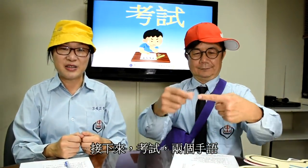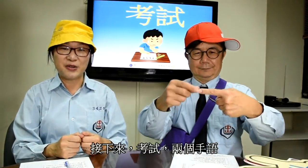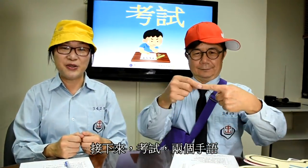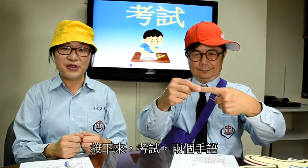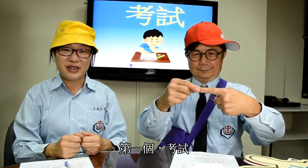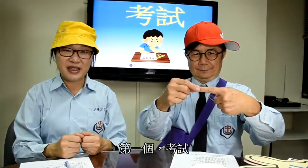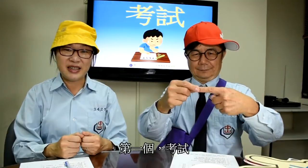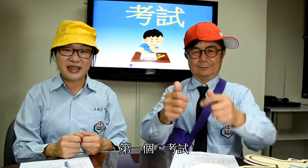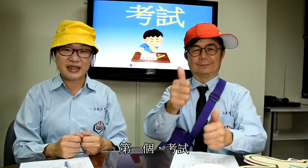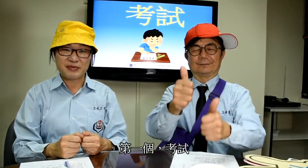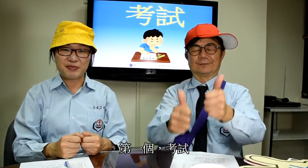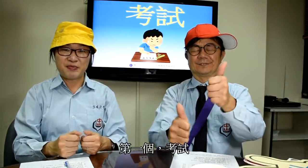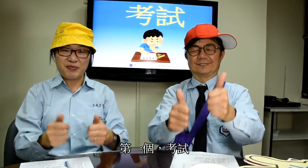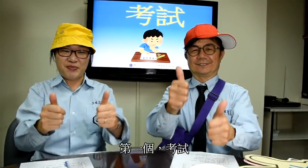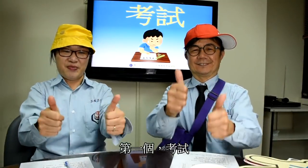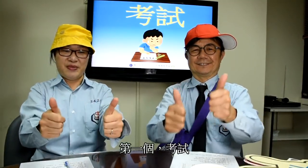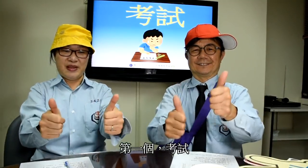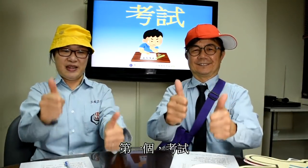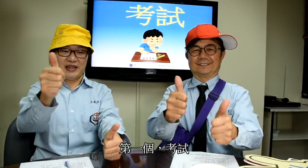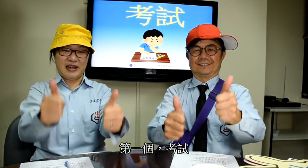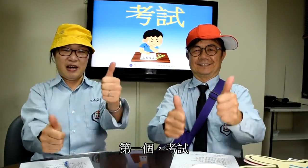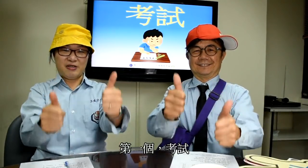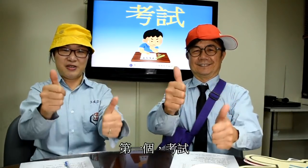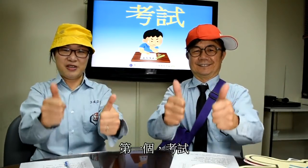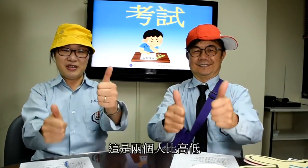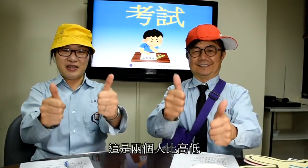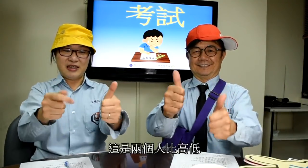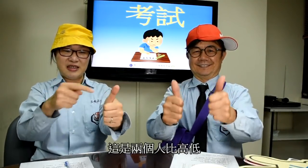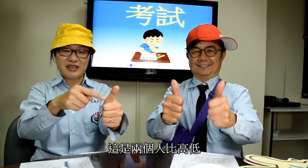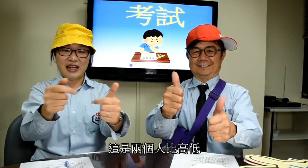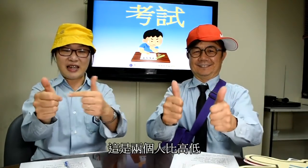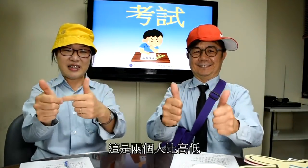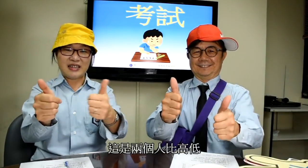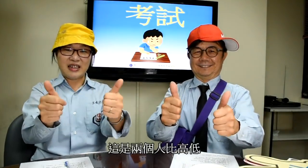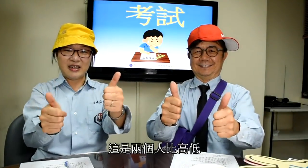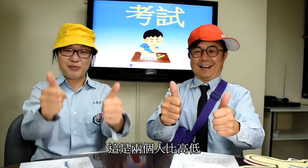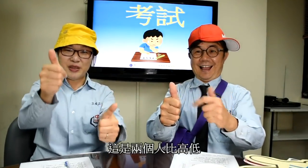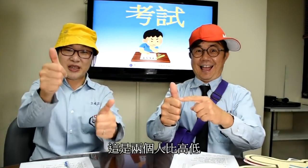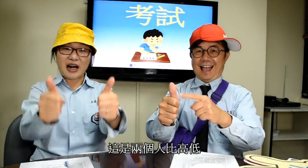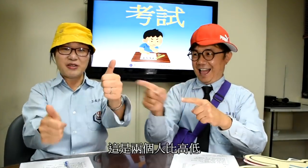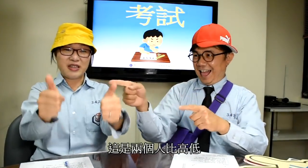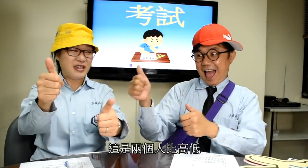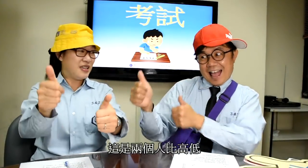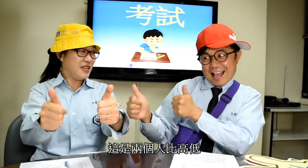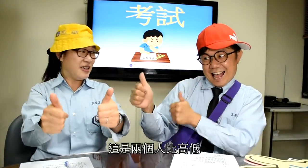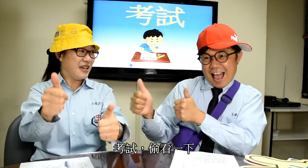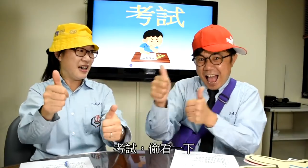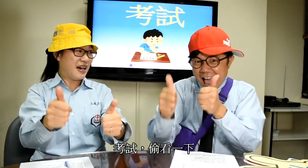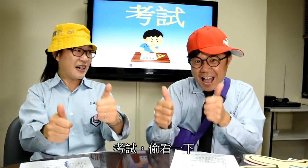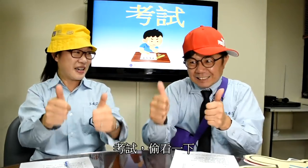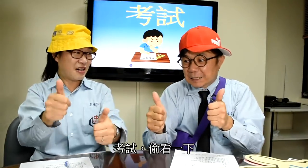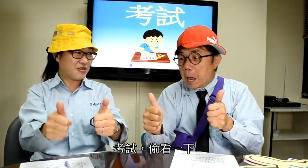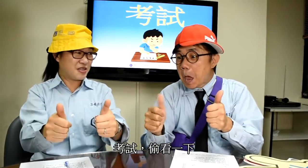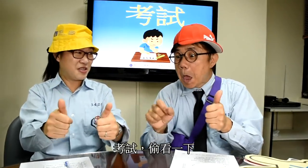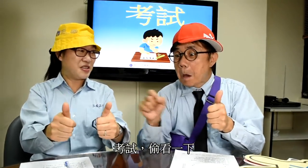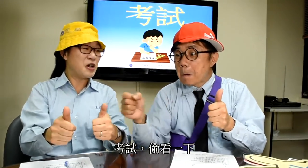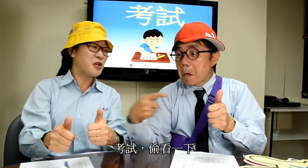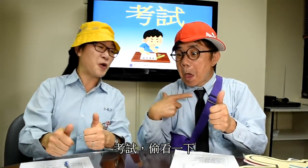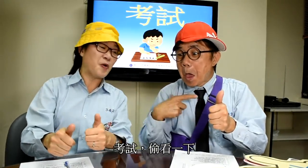语，第一个考试，这是两个人比高低，考试，偷看